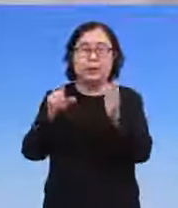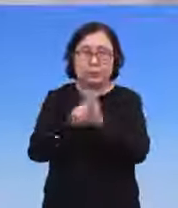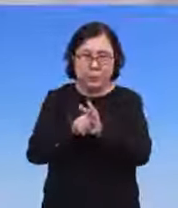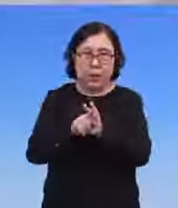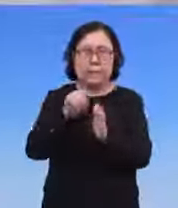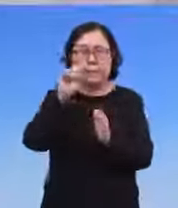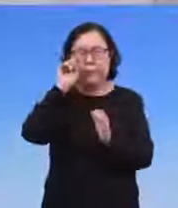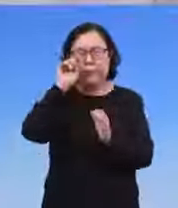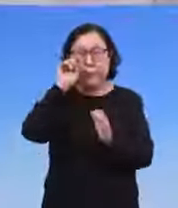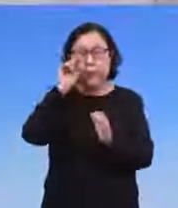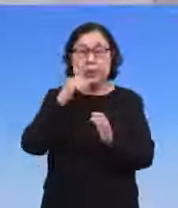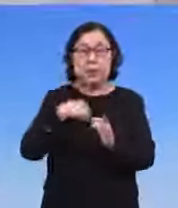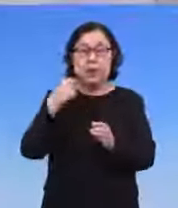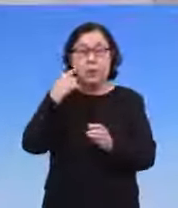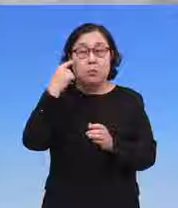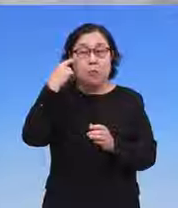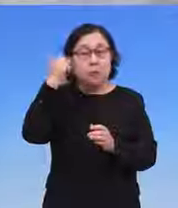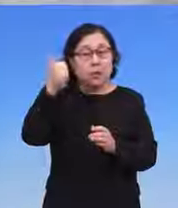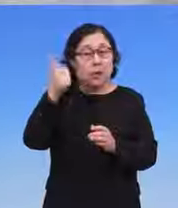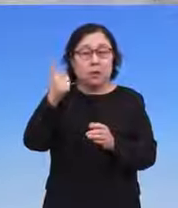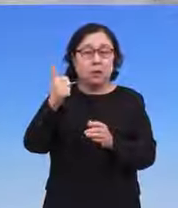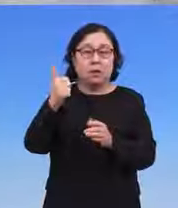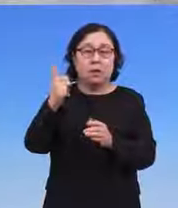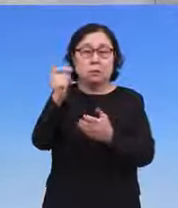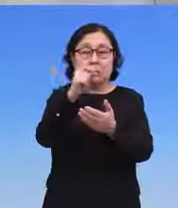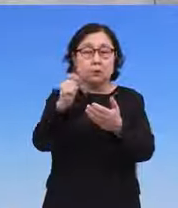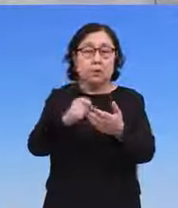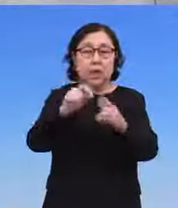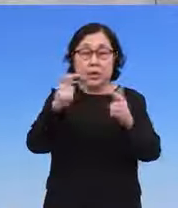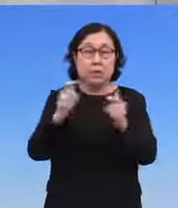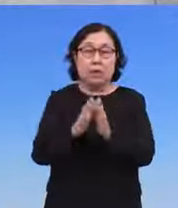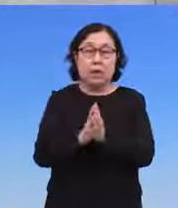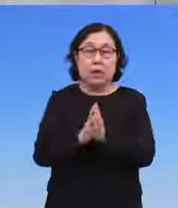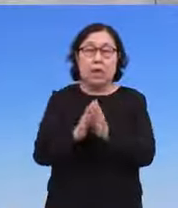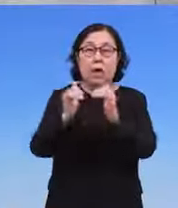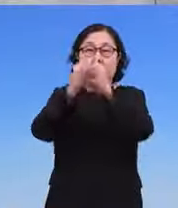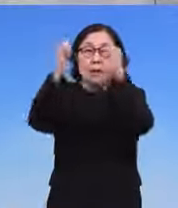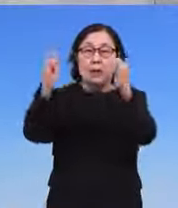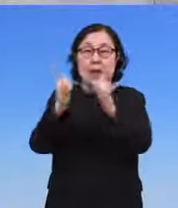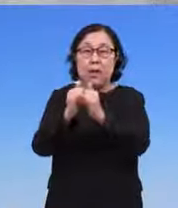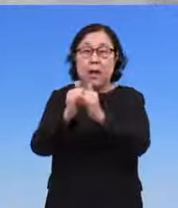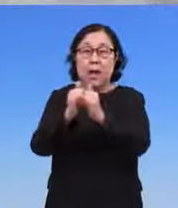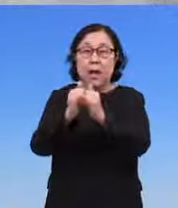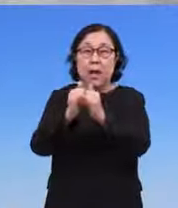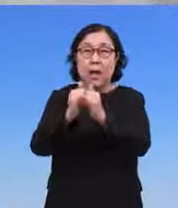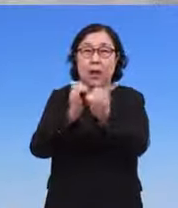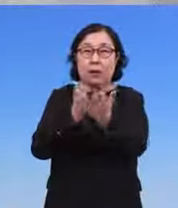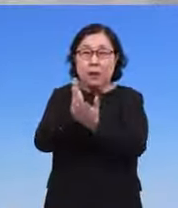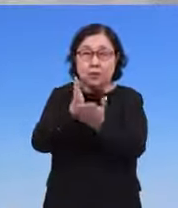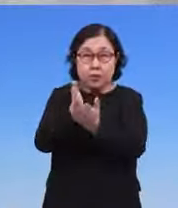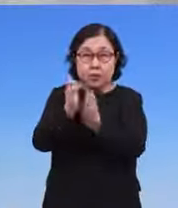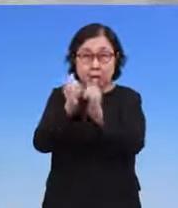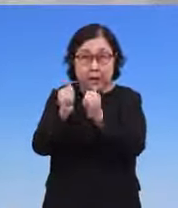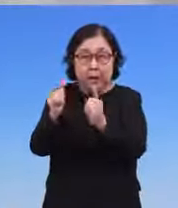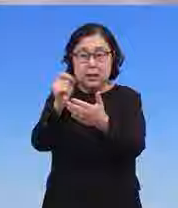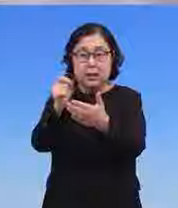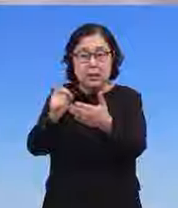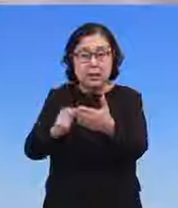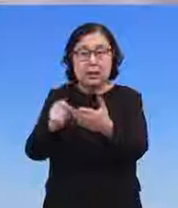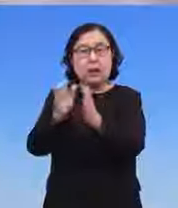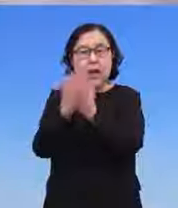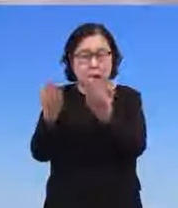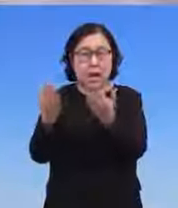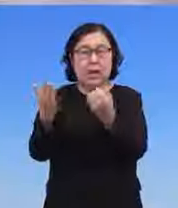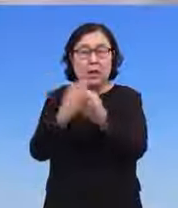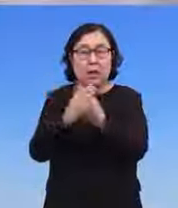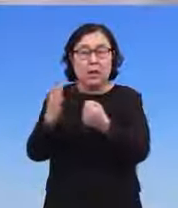읽으면서, 아까도 말씀드렸지만 이게 뭐 무슨 목사가 쓴 게 아니고요, 종교사회학자가 쓴 책이기 때문에, 자료를 근거로 해가지고